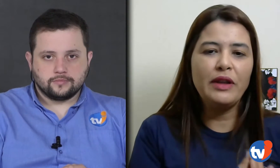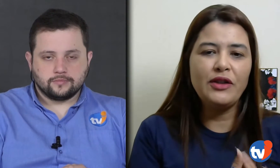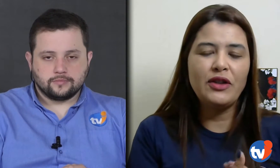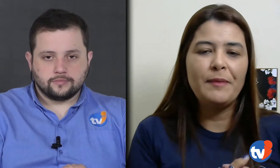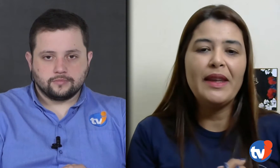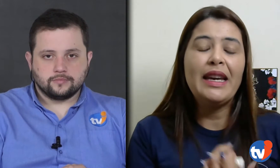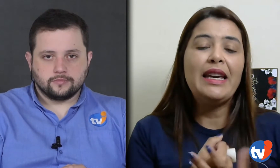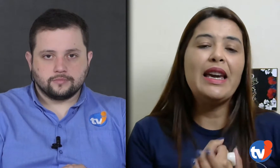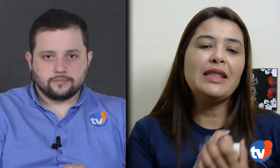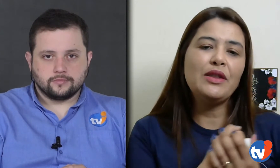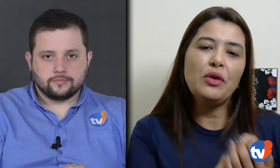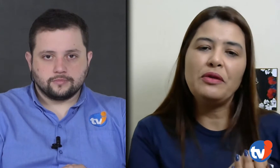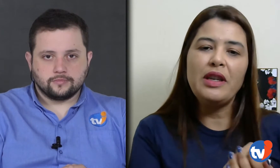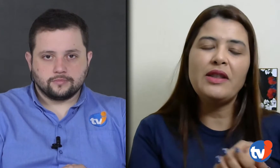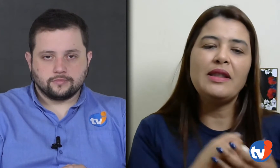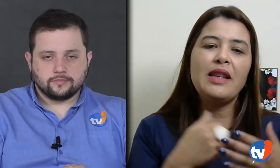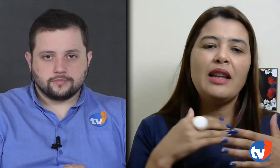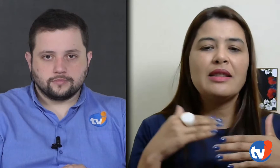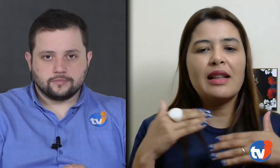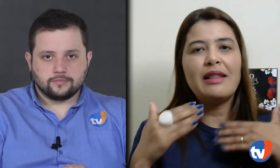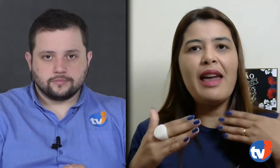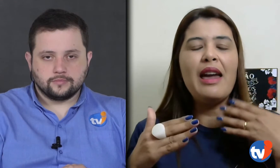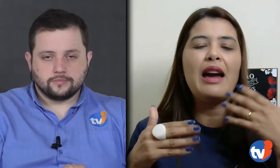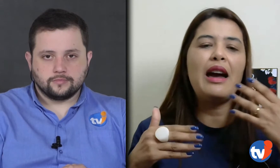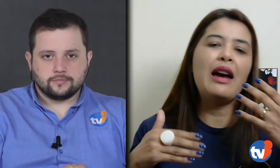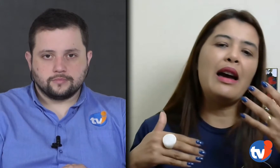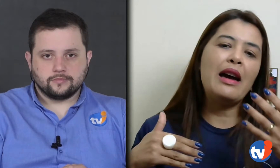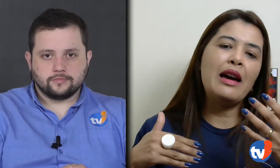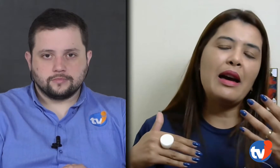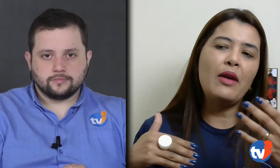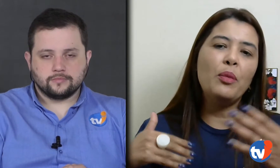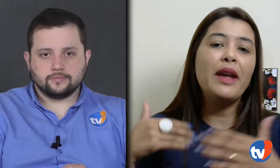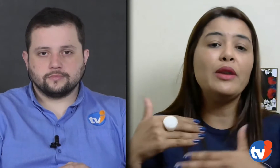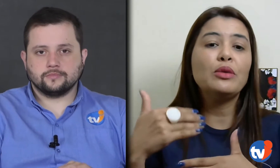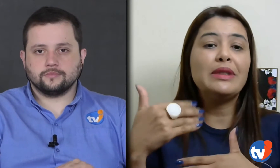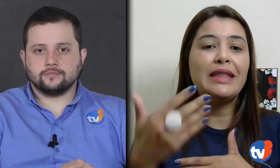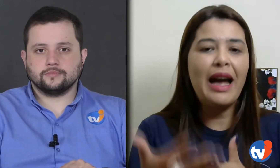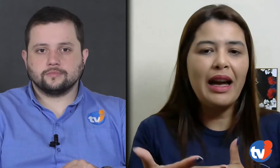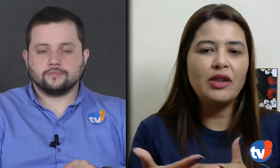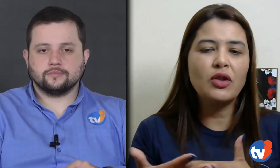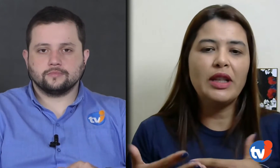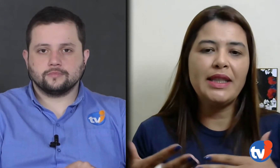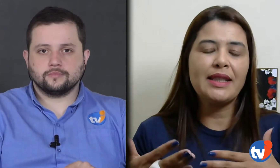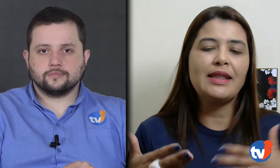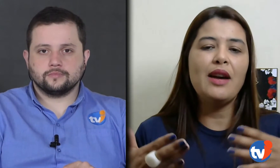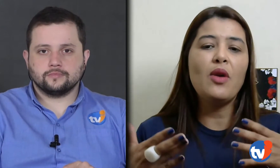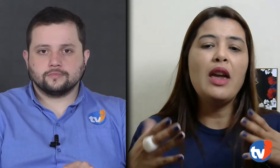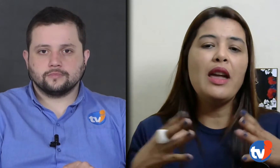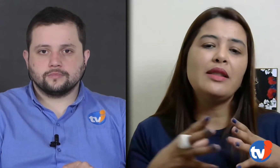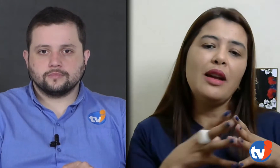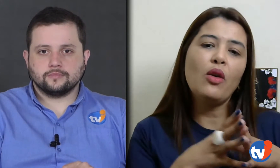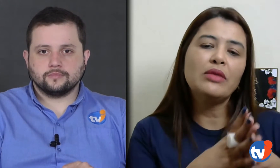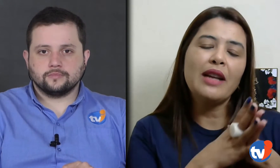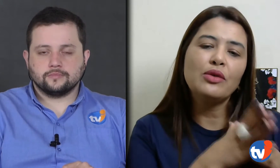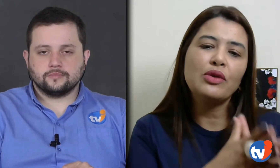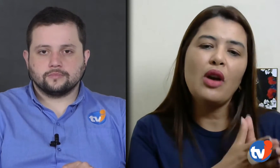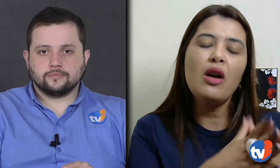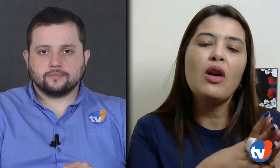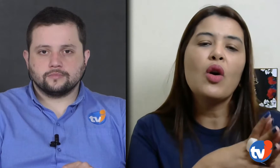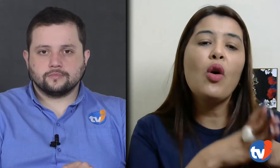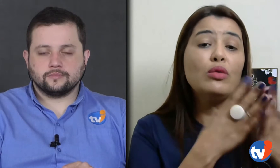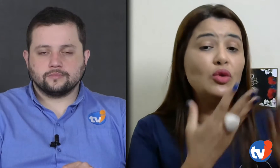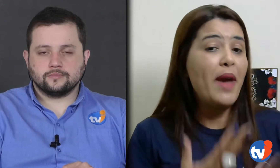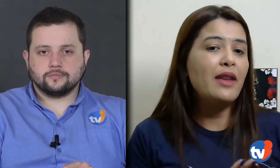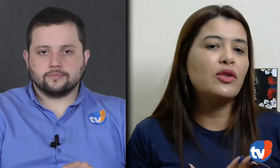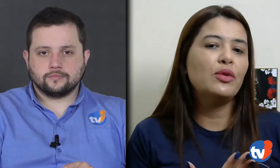família ouvinte. E esses ouvintes, eles até o período da escolarização, eles têm contato